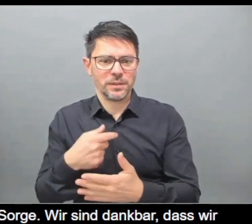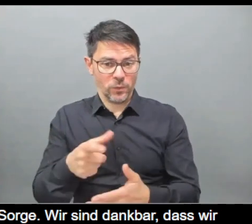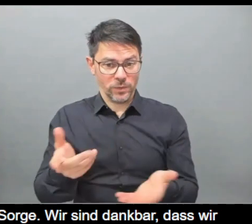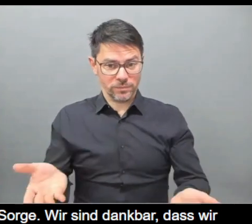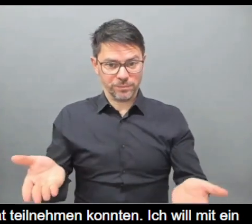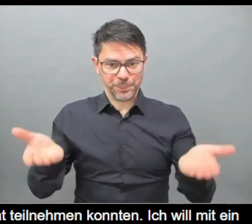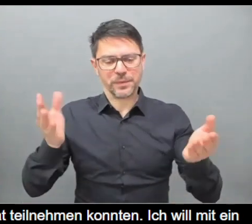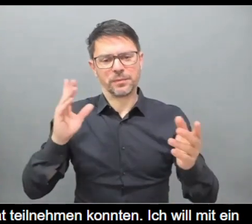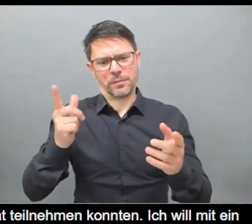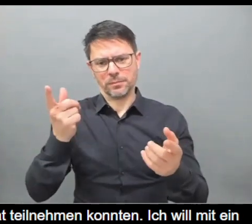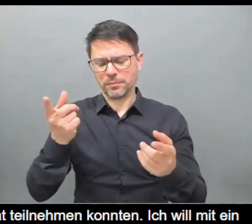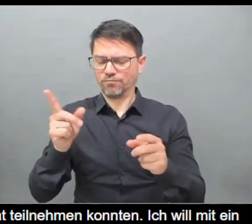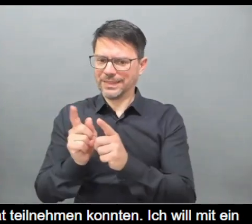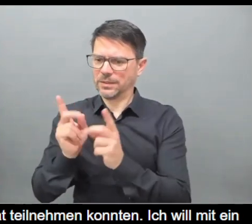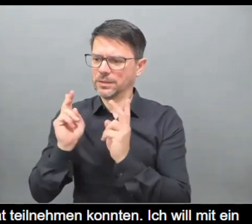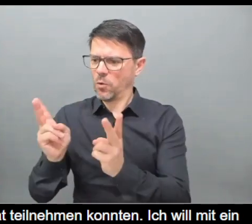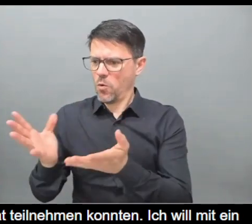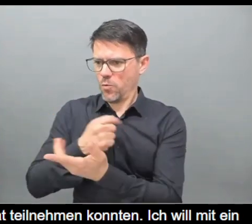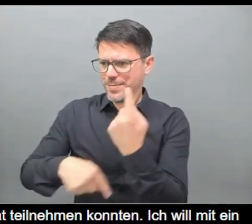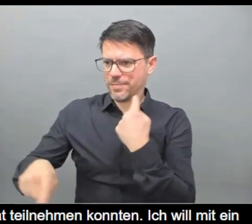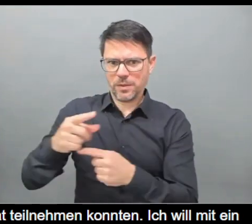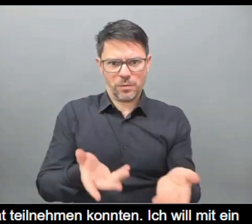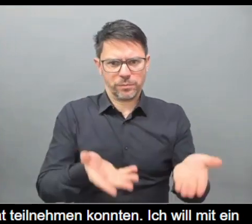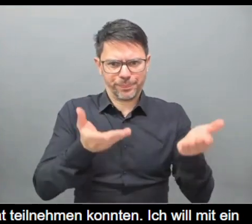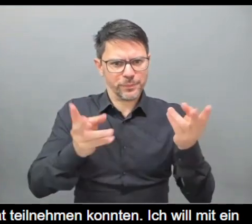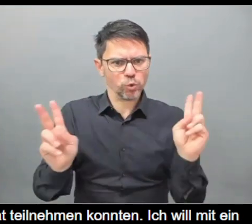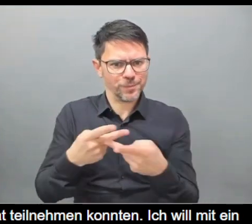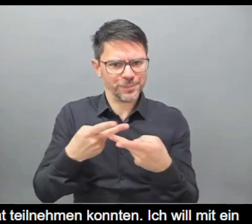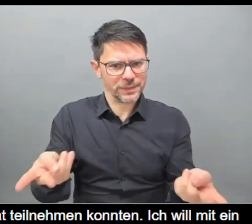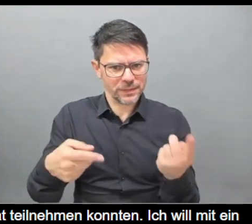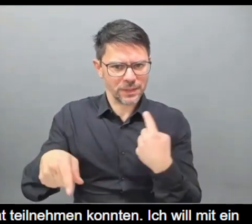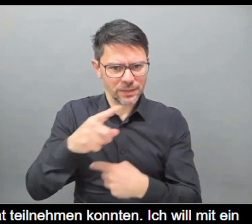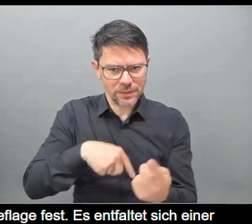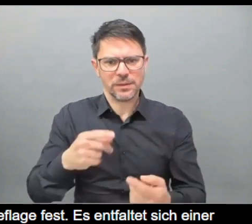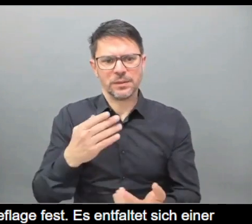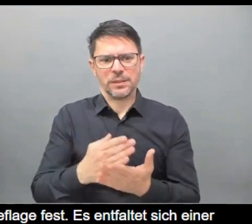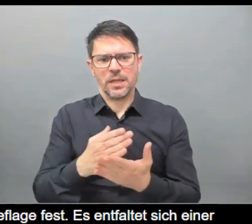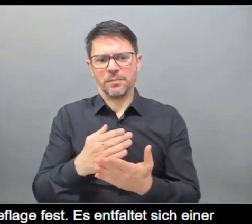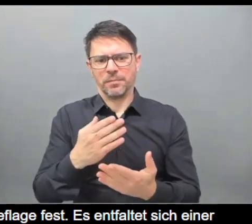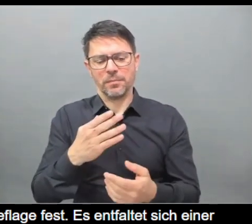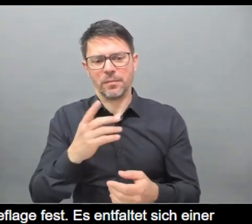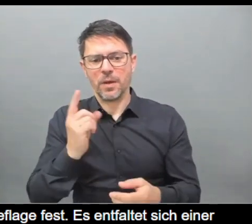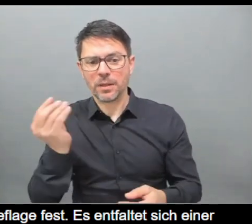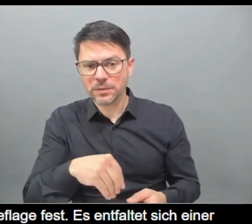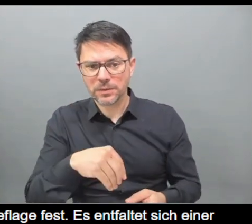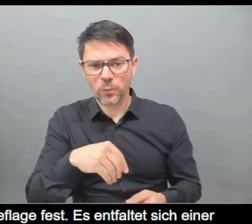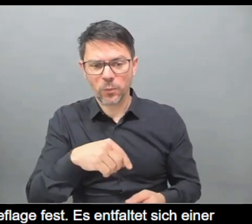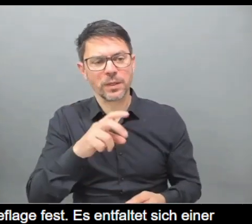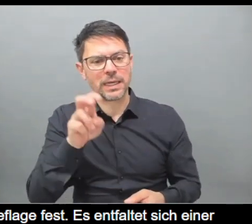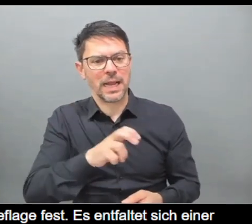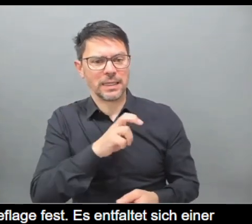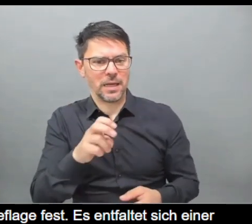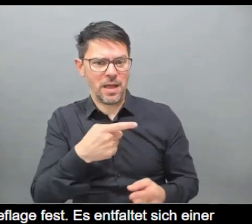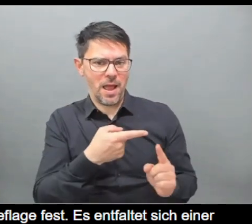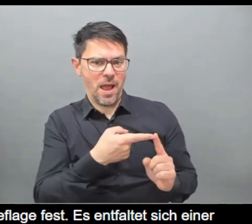nicht die Möglichkeit, über erbrachte Leistungen diese Kosten auch zu refinanzieren. Das führt zu prognostizierten Defiziten in vielen Häusern